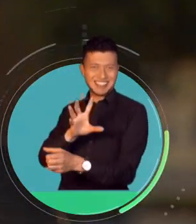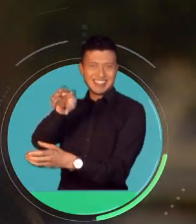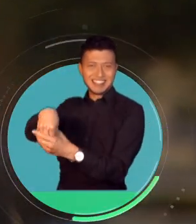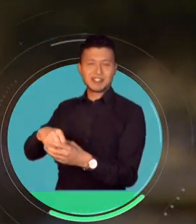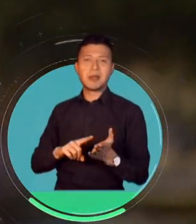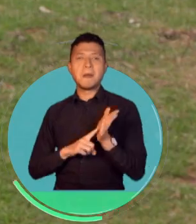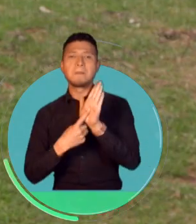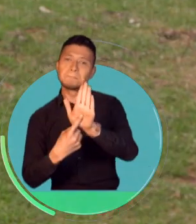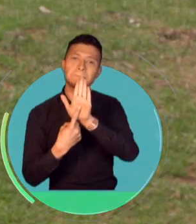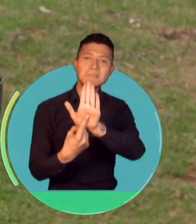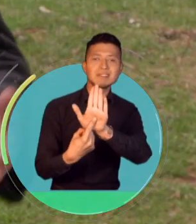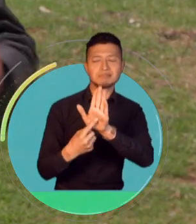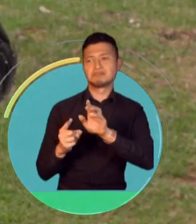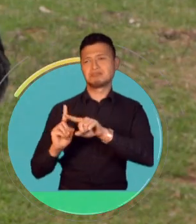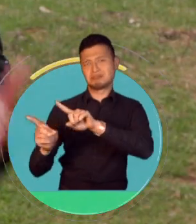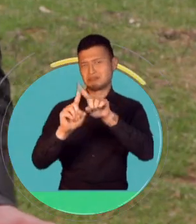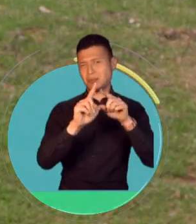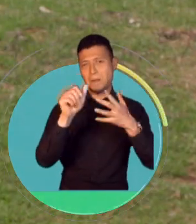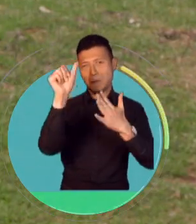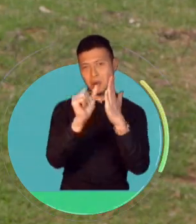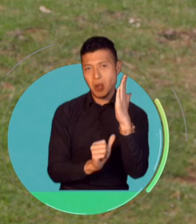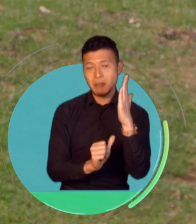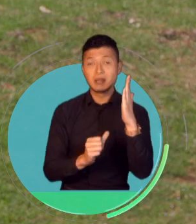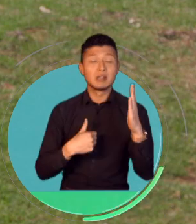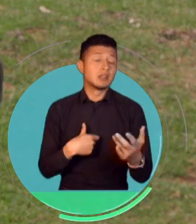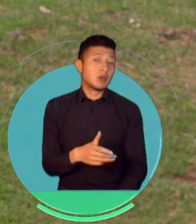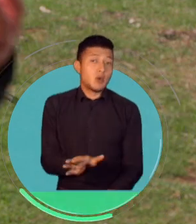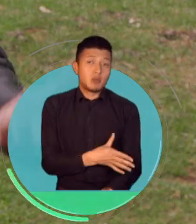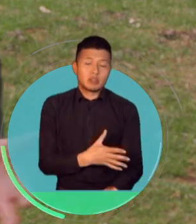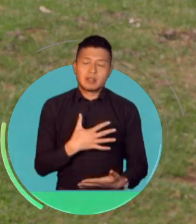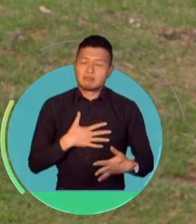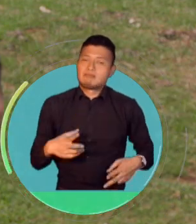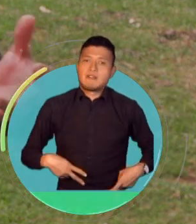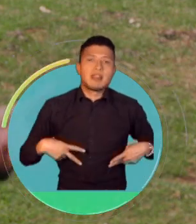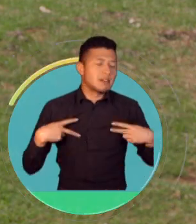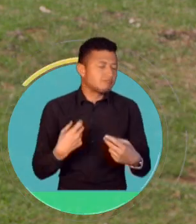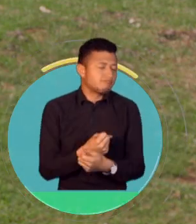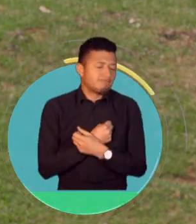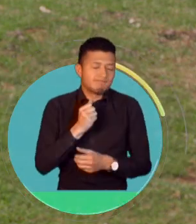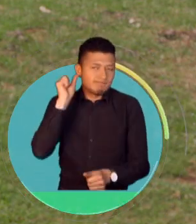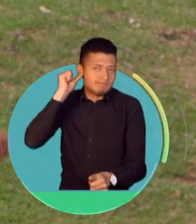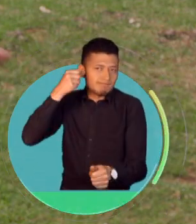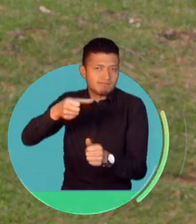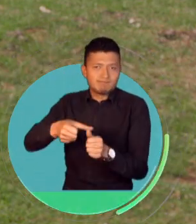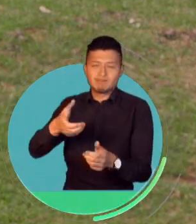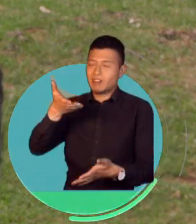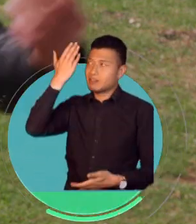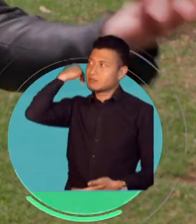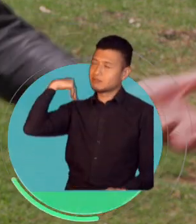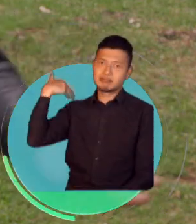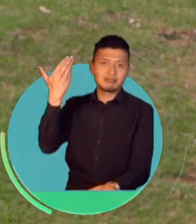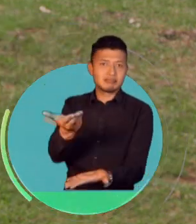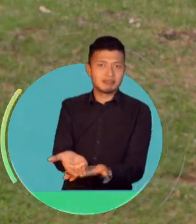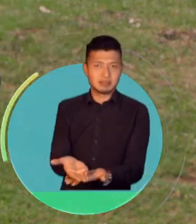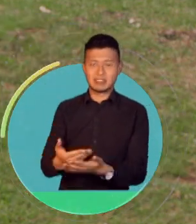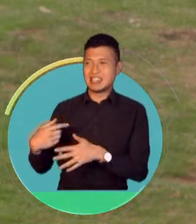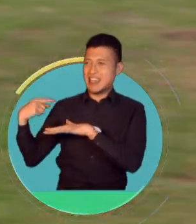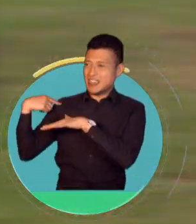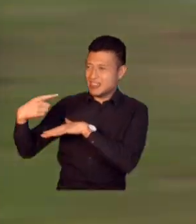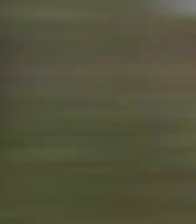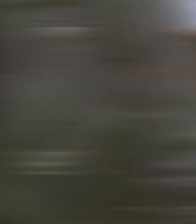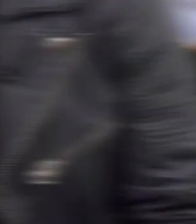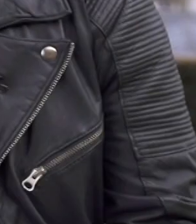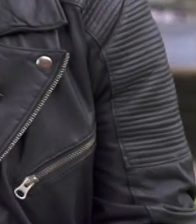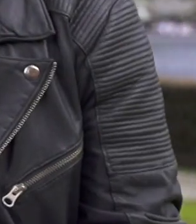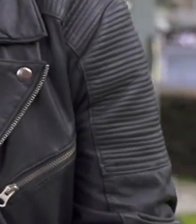acuerdo y desde que trabajo en medios tradicionales la música siempre ha sido como esa ruta que me ha ido llevando como a la radio y a